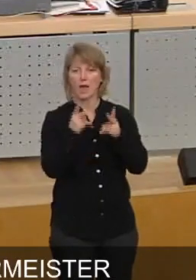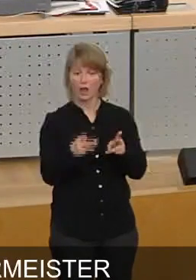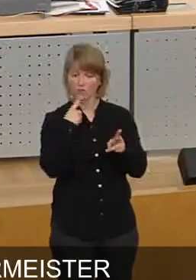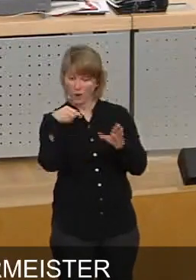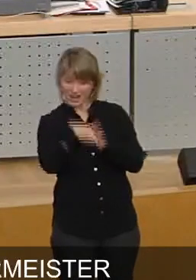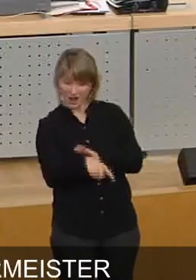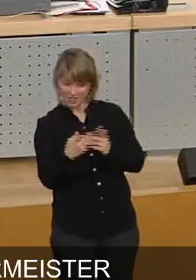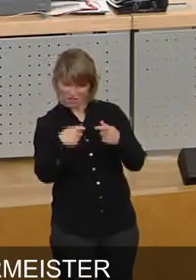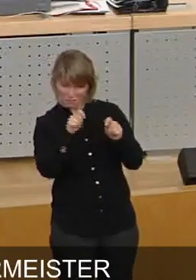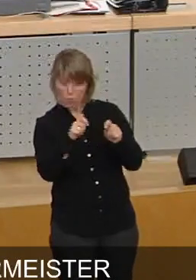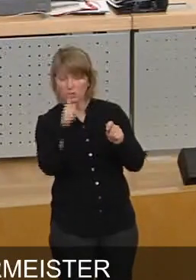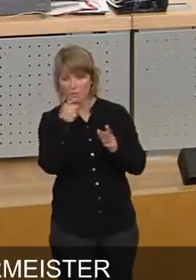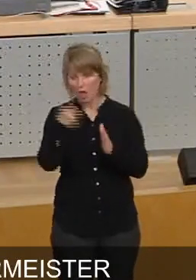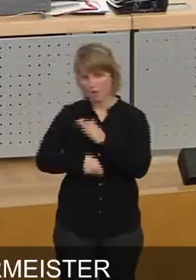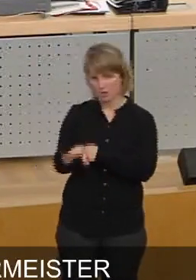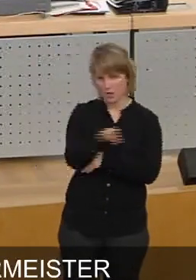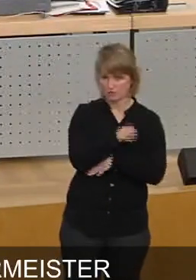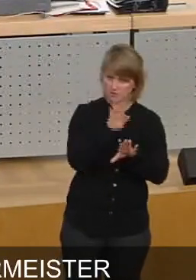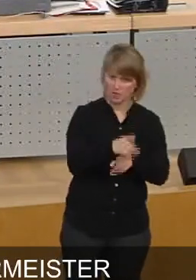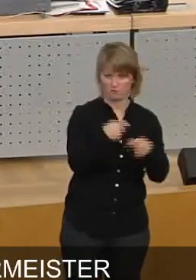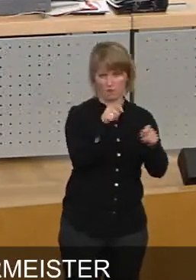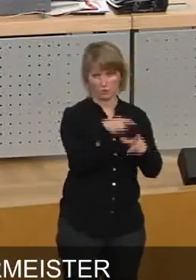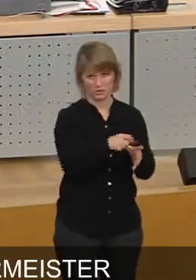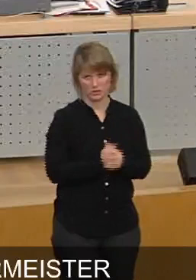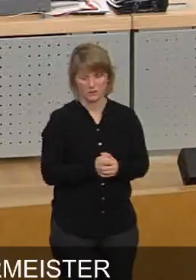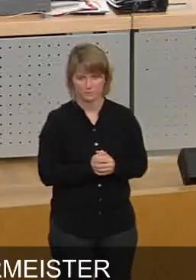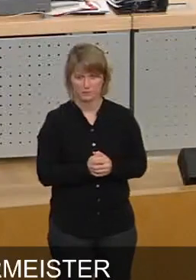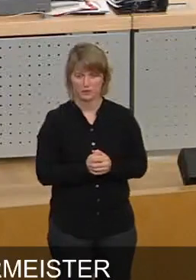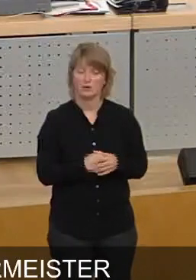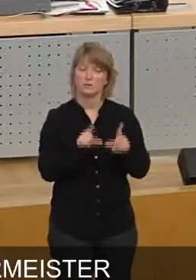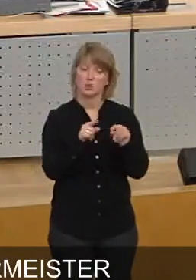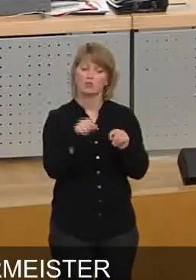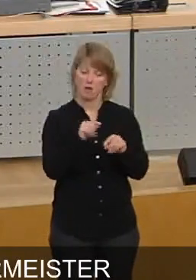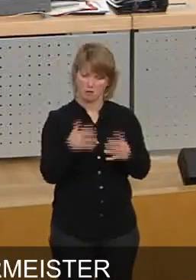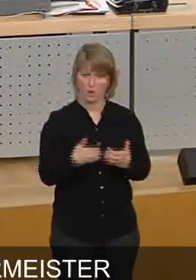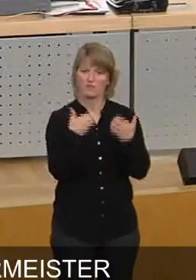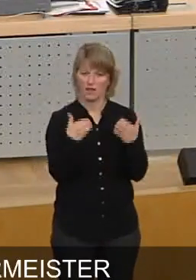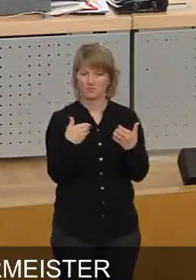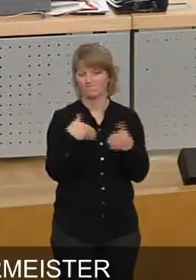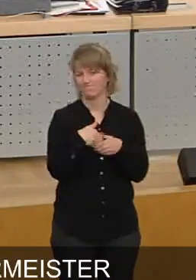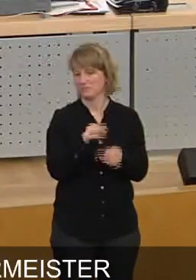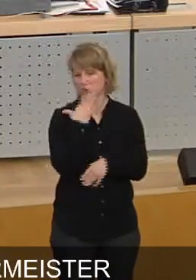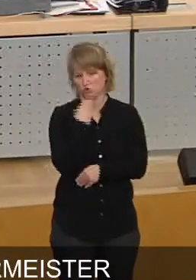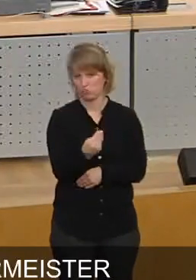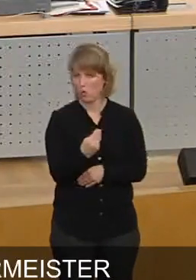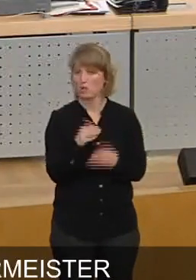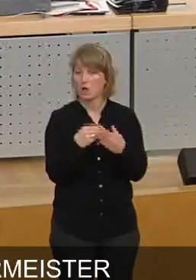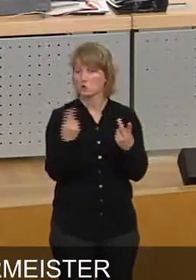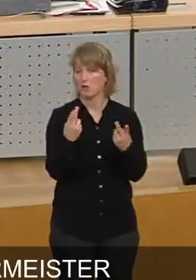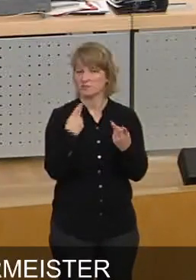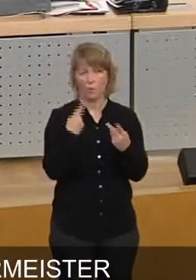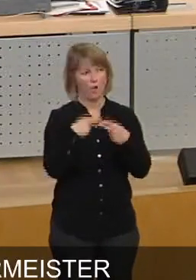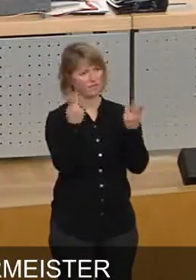müssen. Abschließend lässt sich festhalten, dass es Konflikte gibt, die zwar keinen Spaß machen, auch wir sind lieber mit positiven Nachrichten